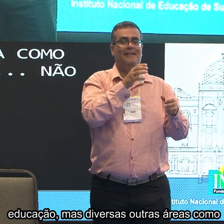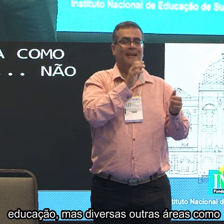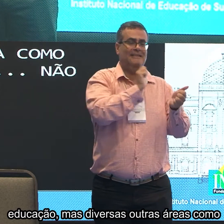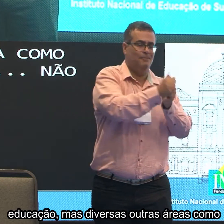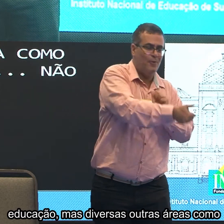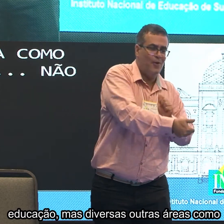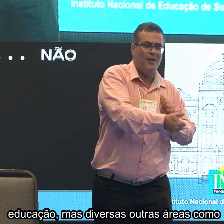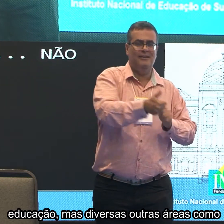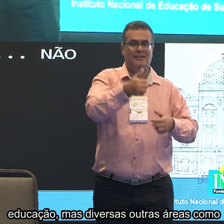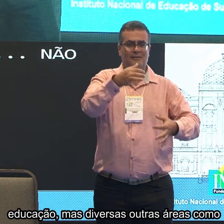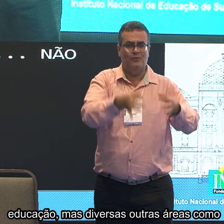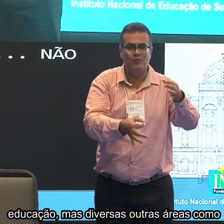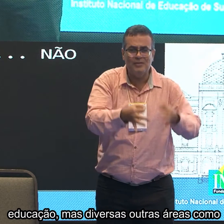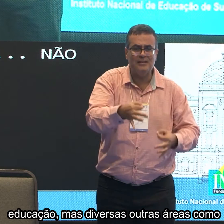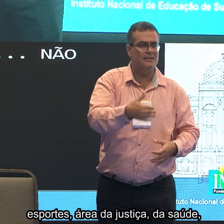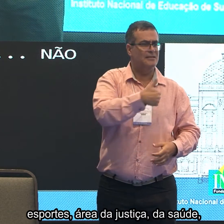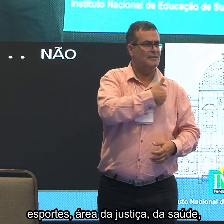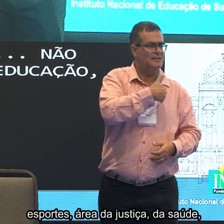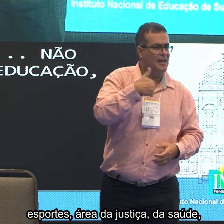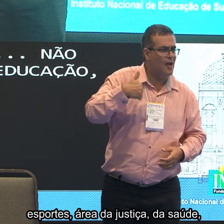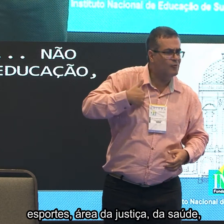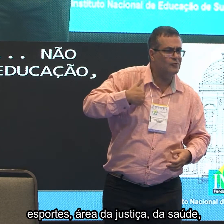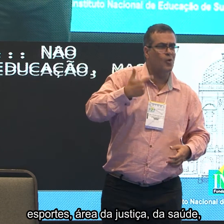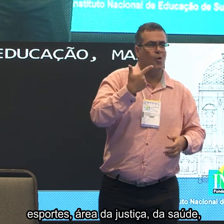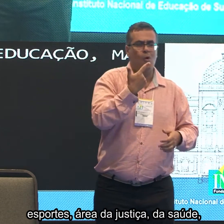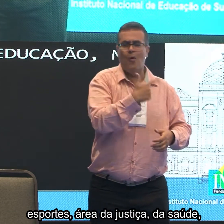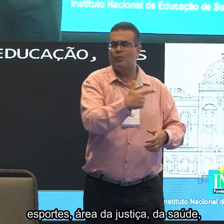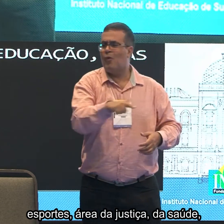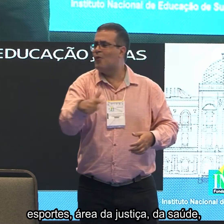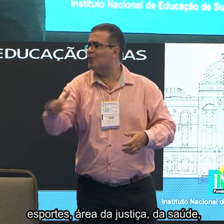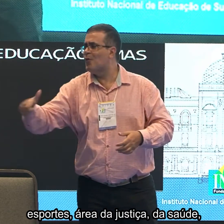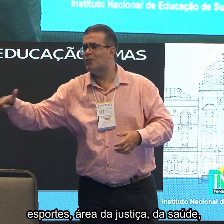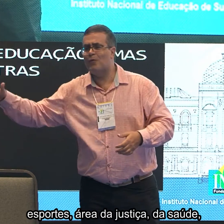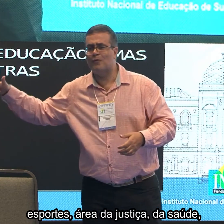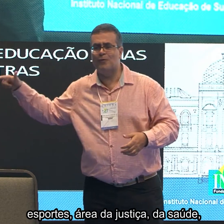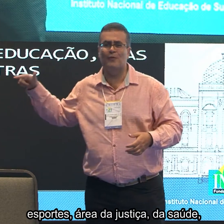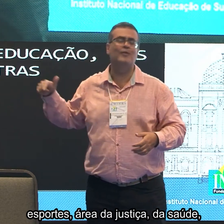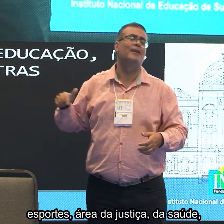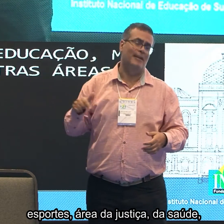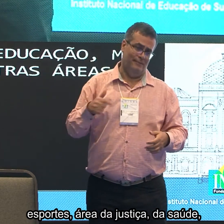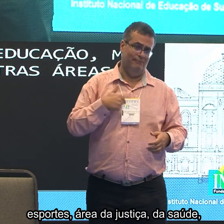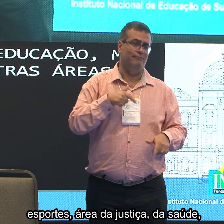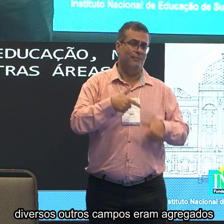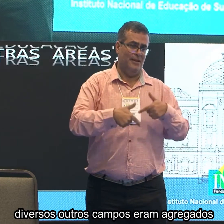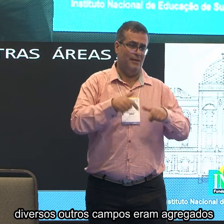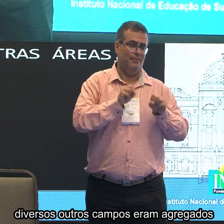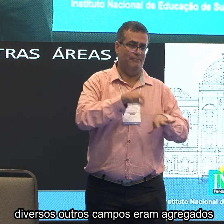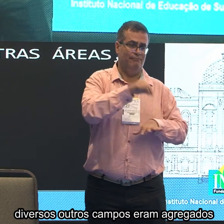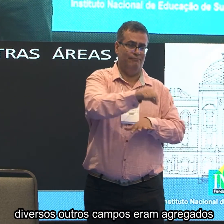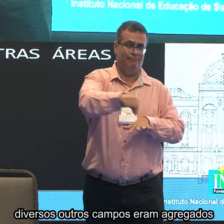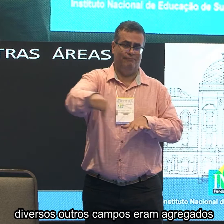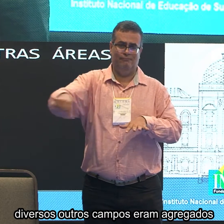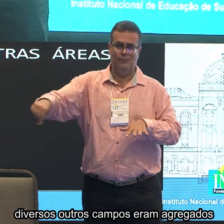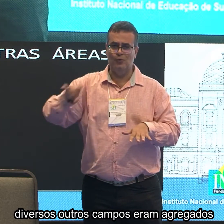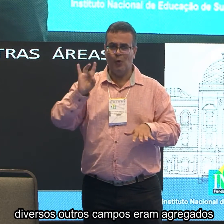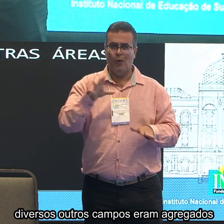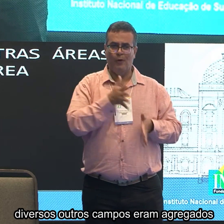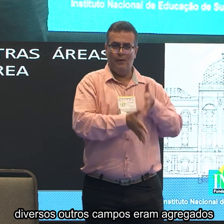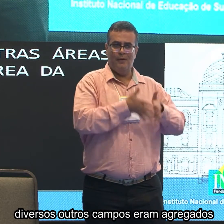diversas outras áreas, como esportes, a área da justiça, a área da saúde e diversos outros campos